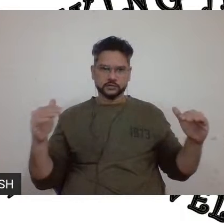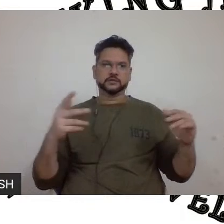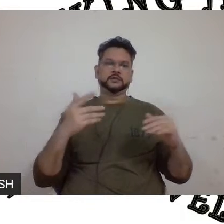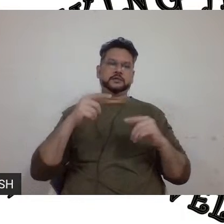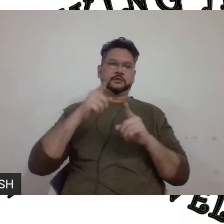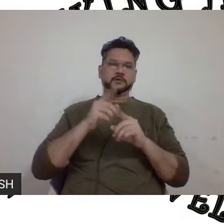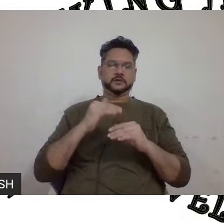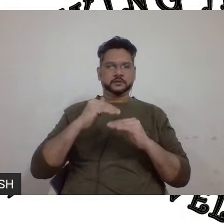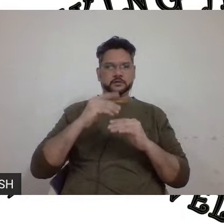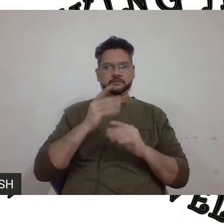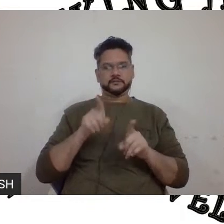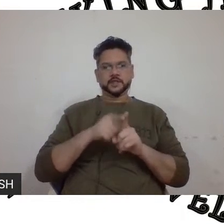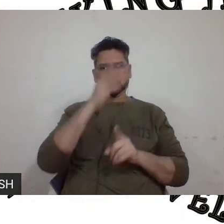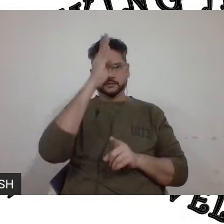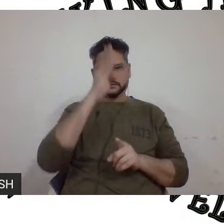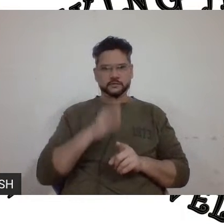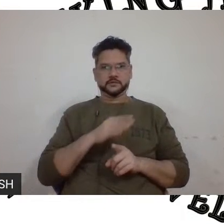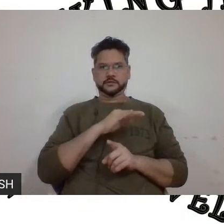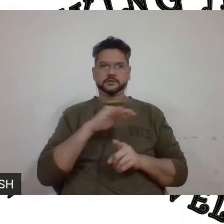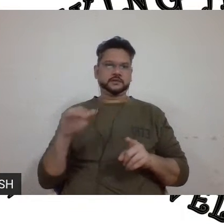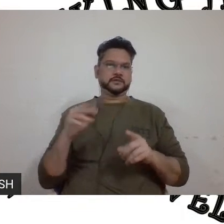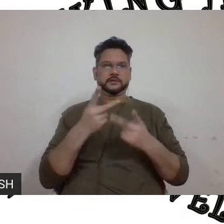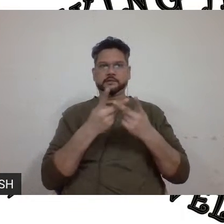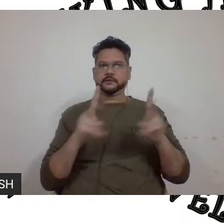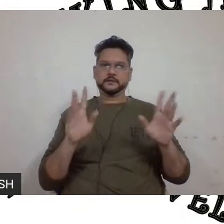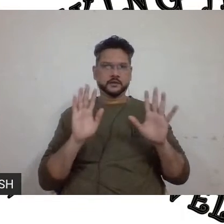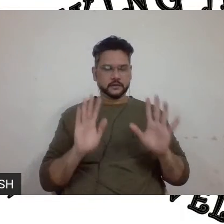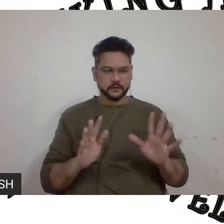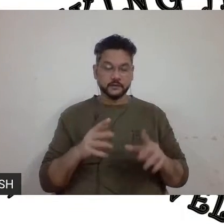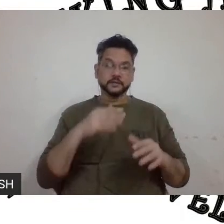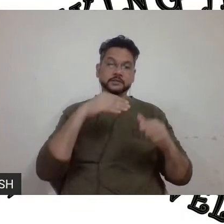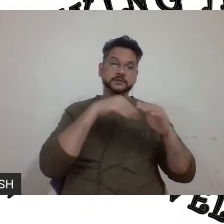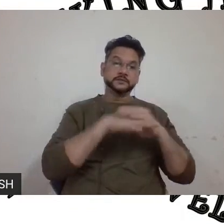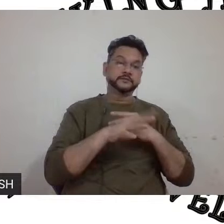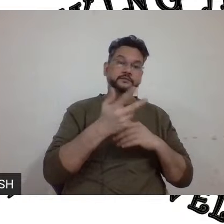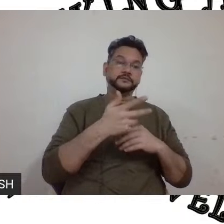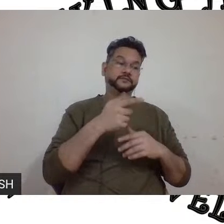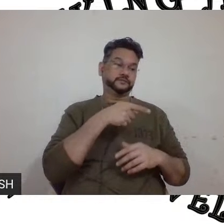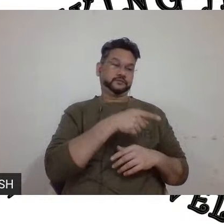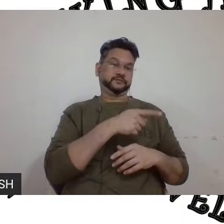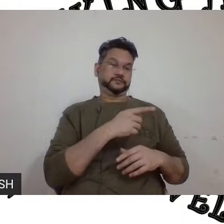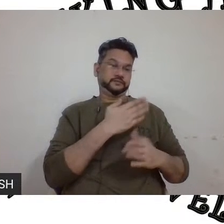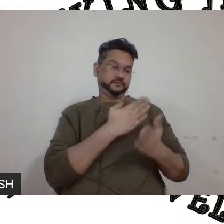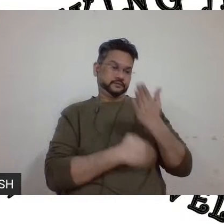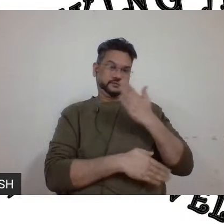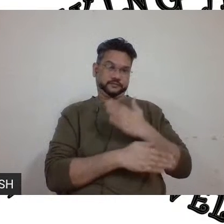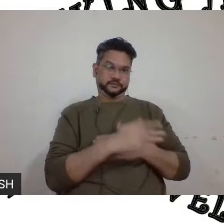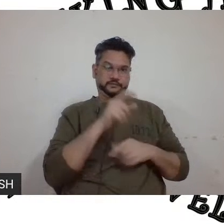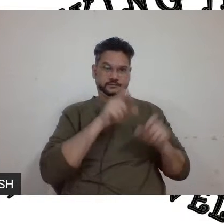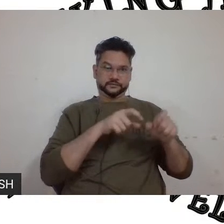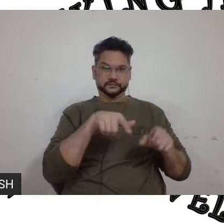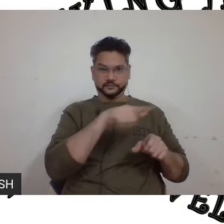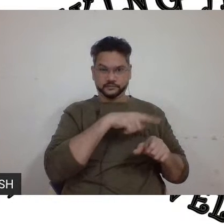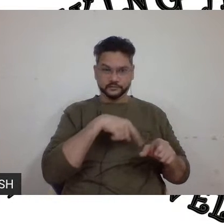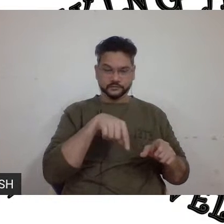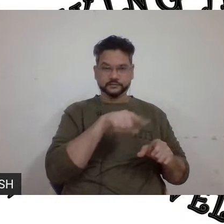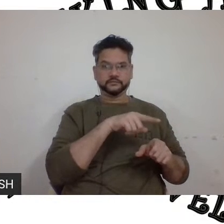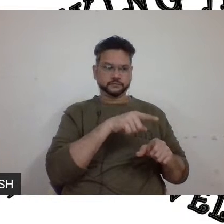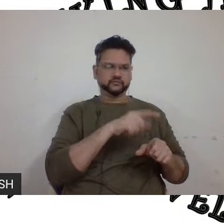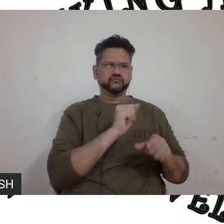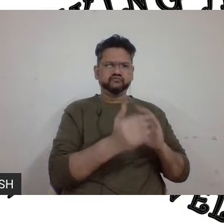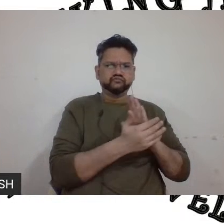भी अ, उनके जो एबिलिटीज हैं उनको देखकर कभी दिया नहीं